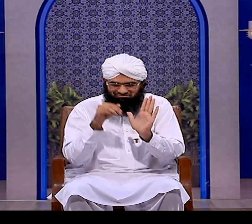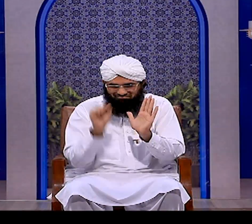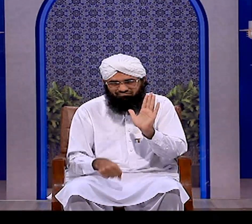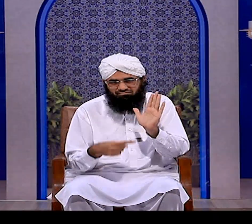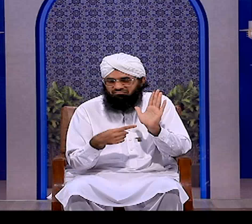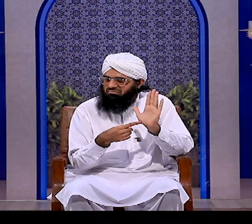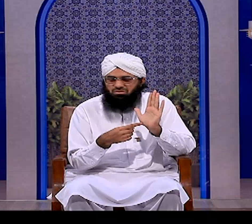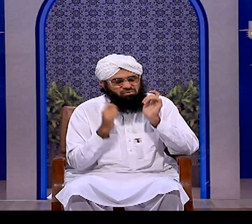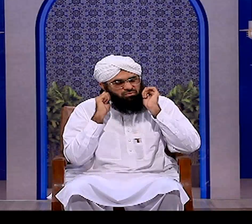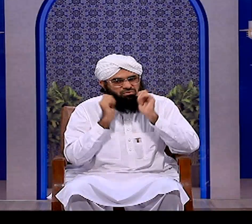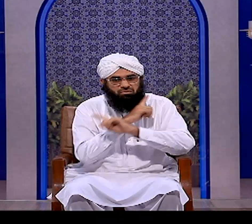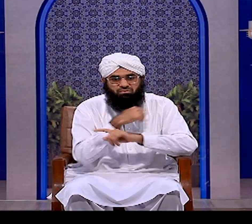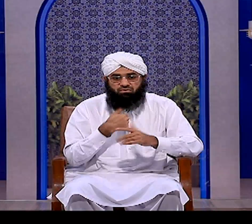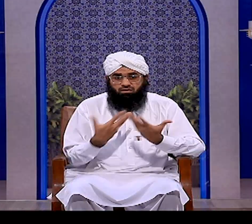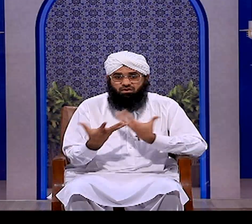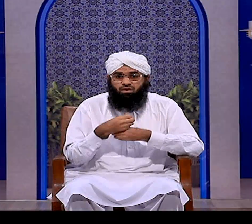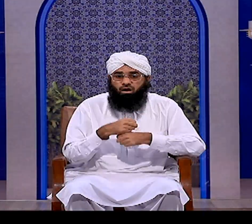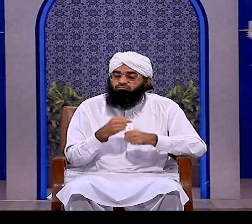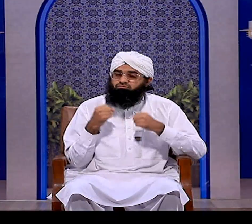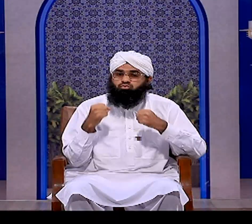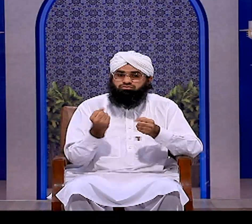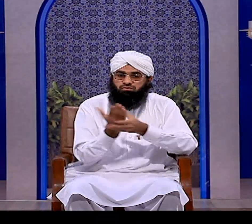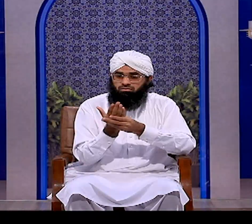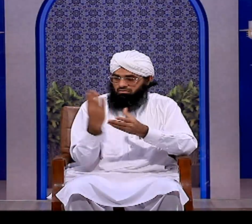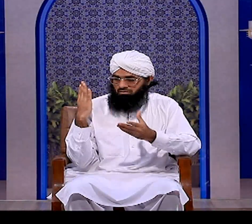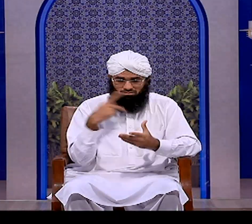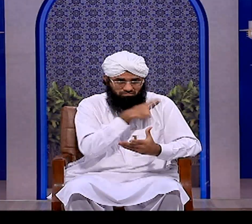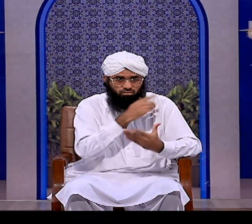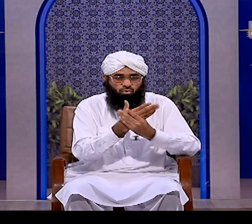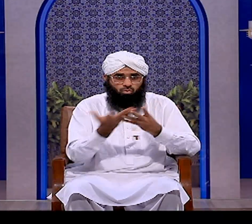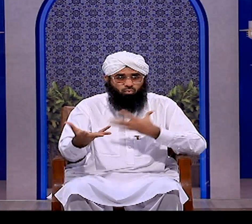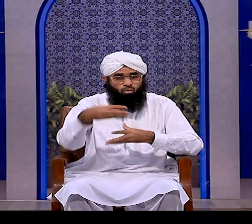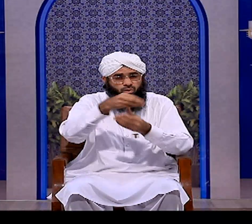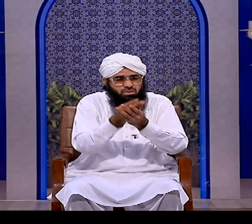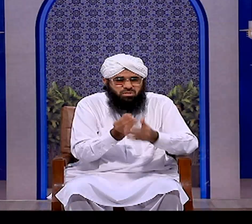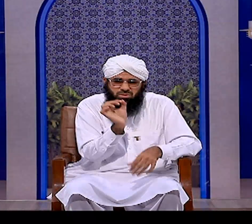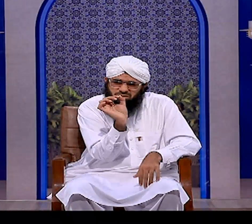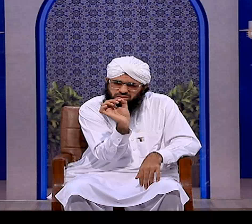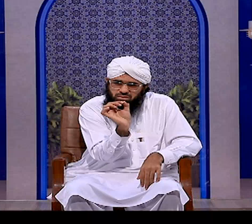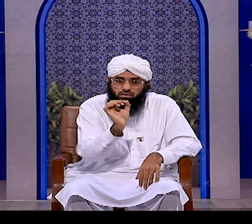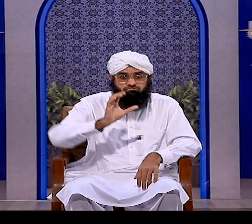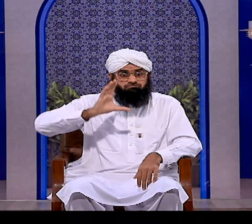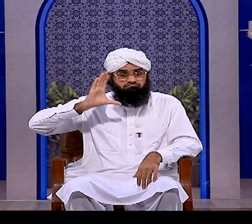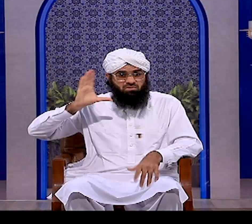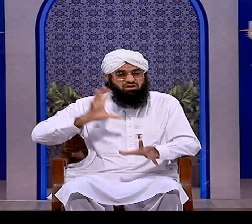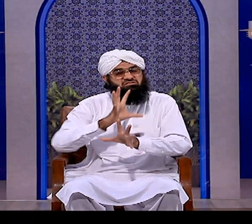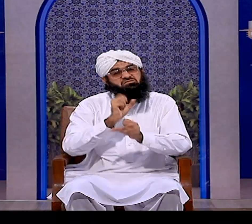کا حساب کیسے دے پائیں گے؟ ہمارا اعمال نامہ ہمارے ہاتھوں میں تھما دیا جائے گا، ہمارا ہر چھوٹے سے